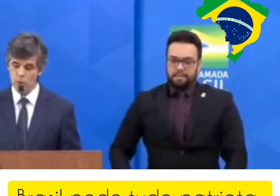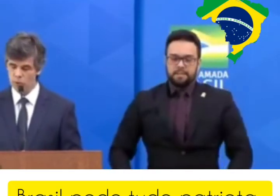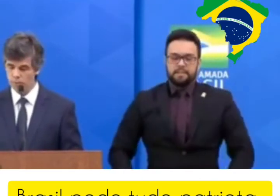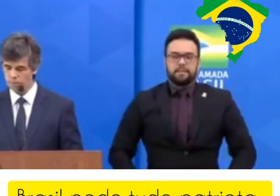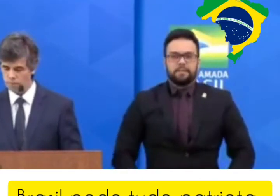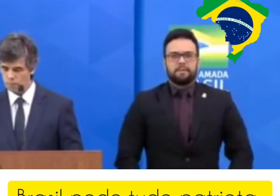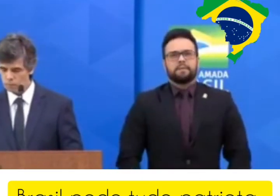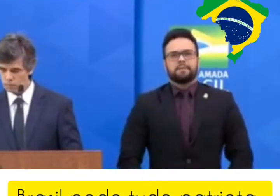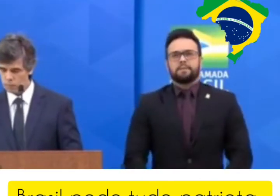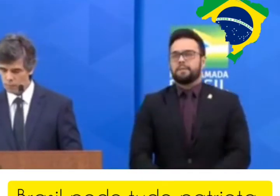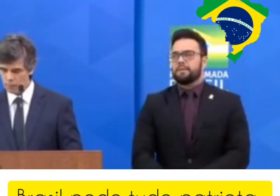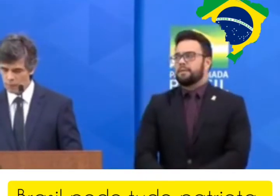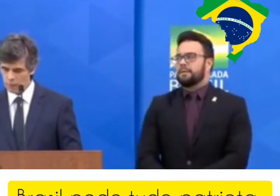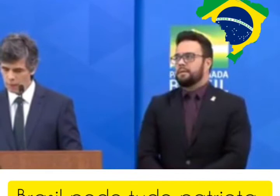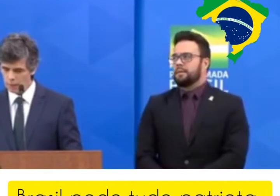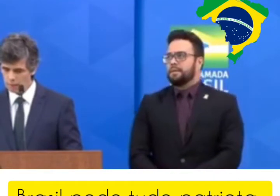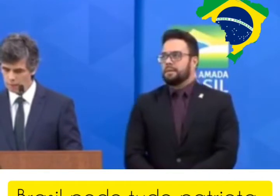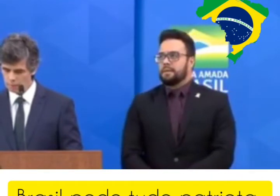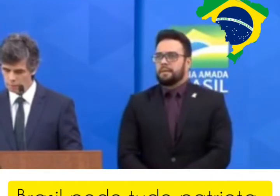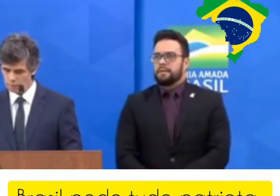ministro para o outro.